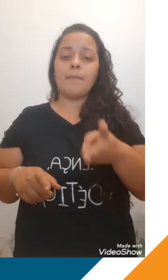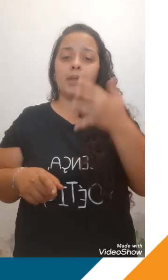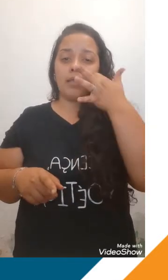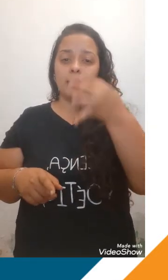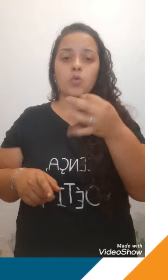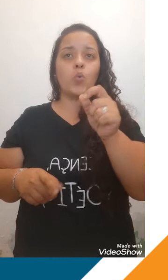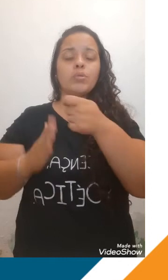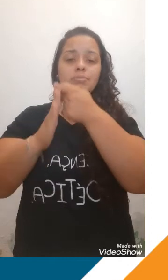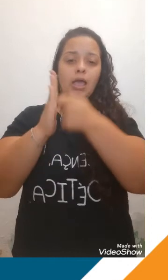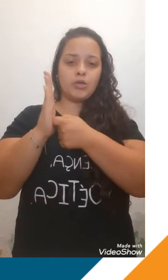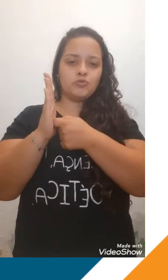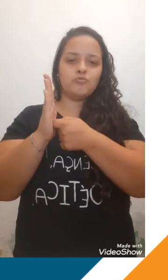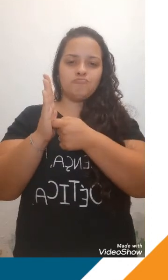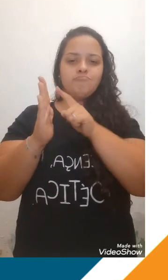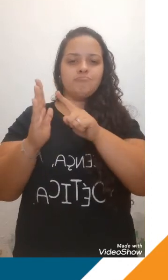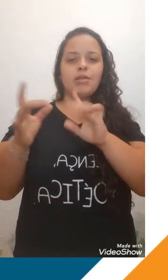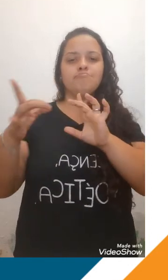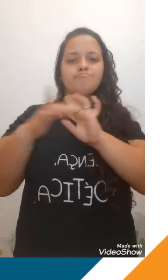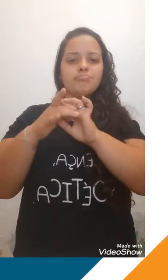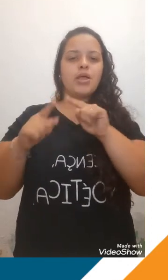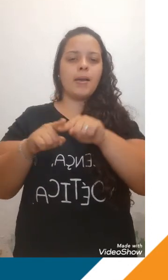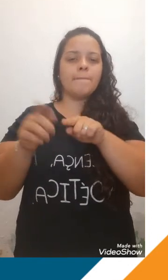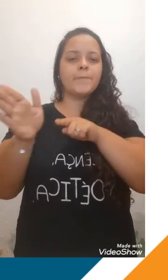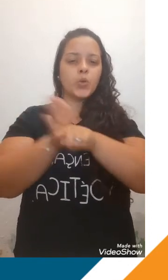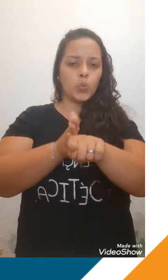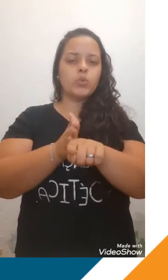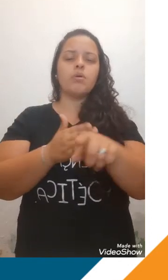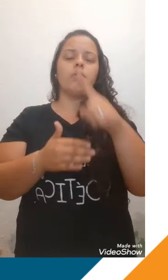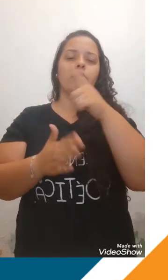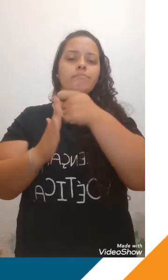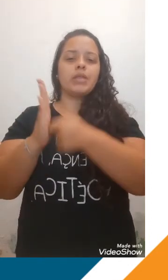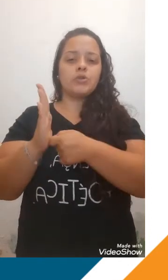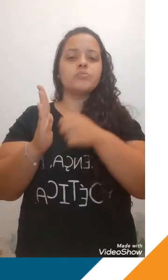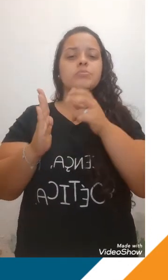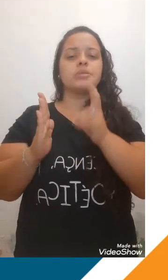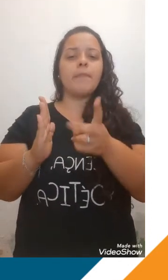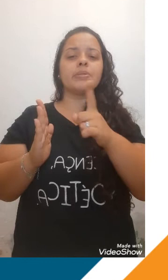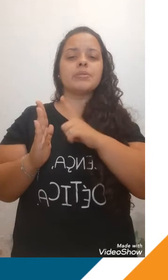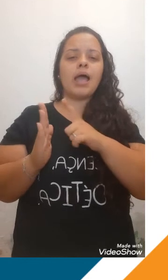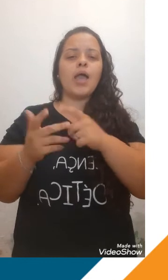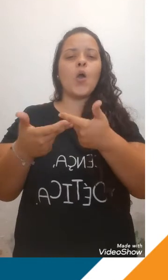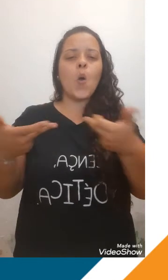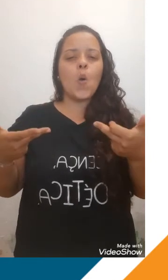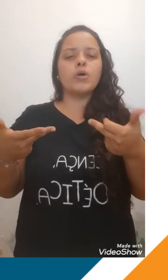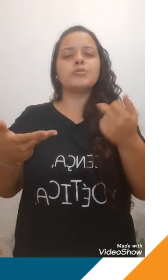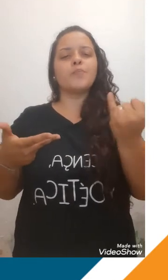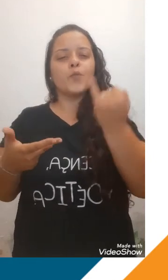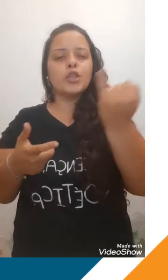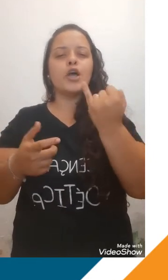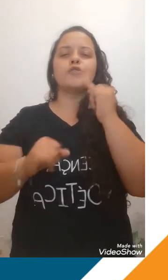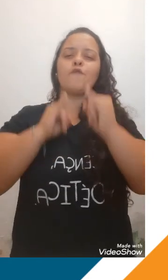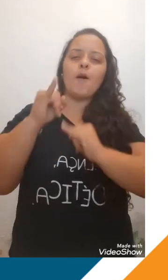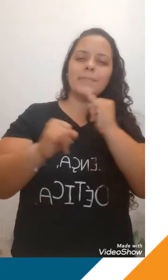estar atento ao texto que vem junto com a questão. O texto normalmente te traz elementos e